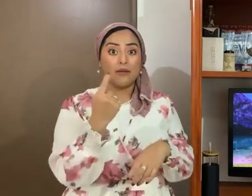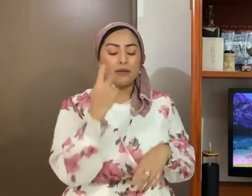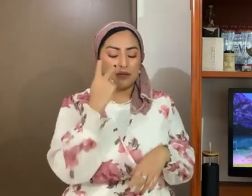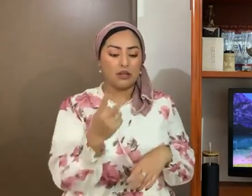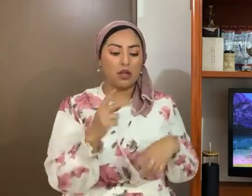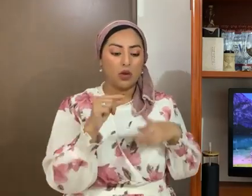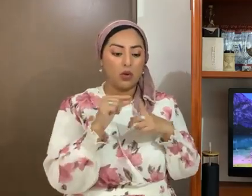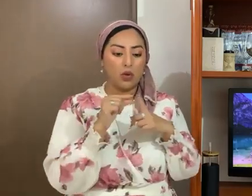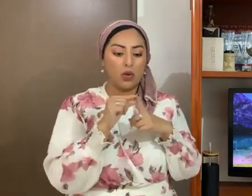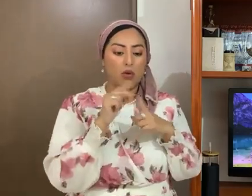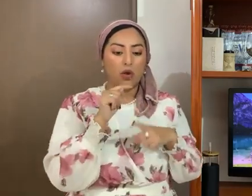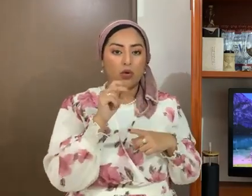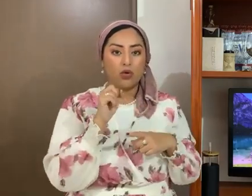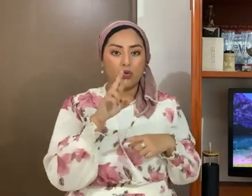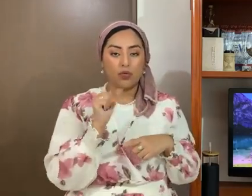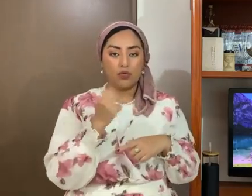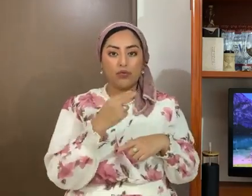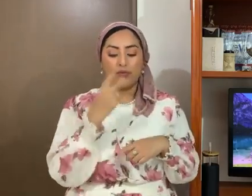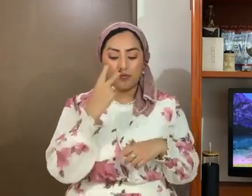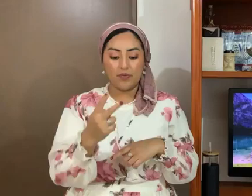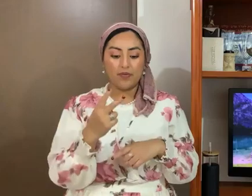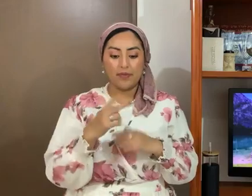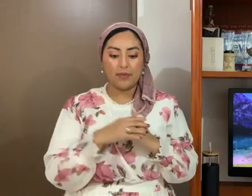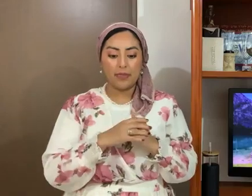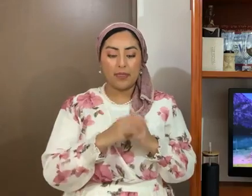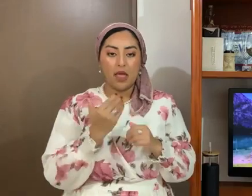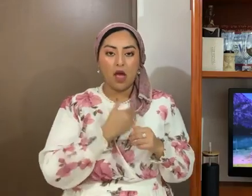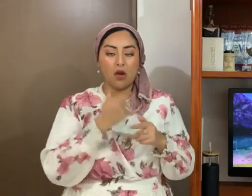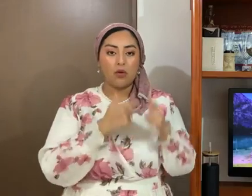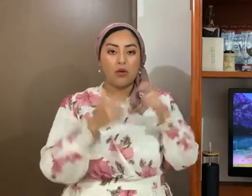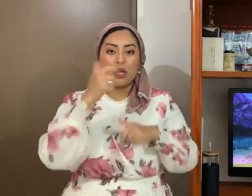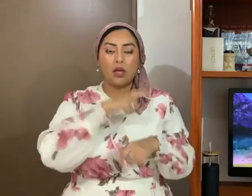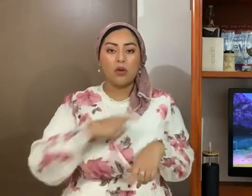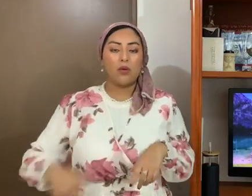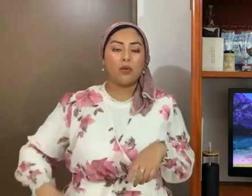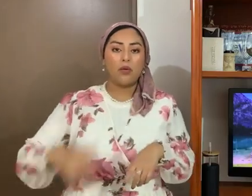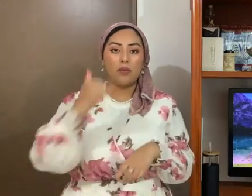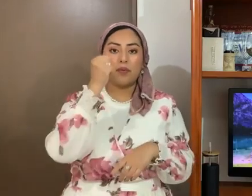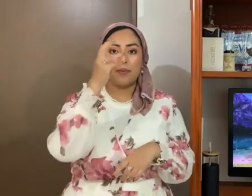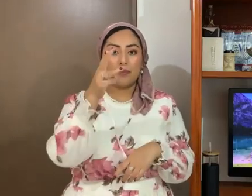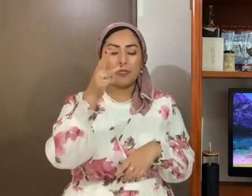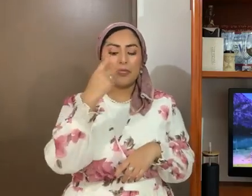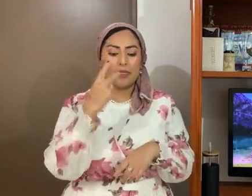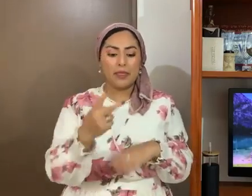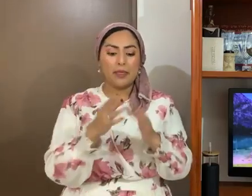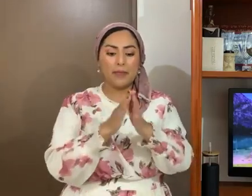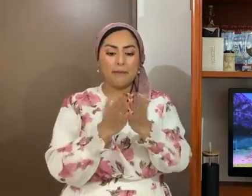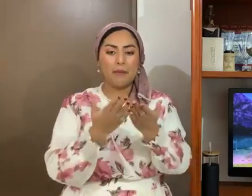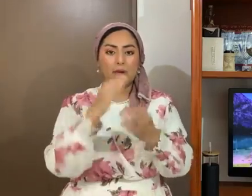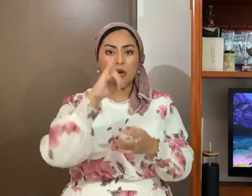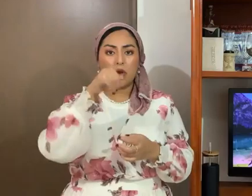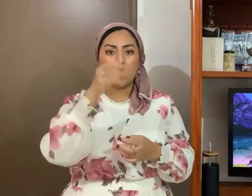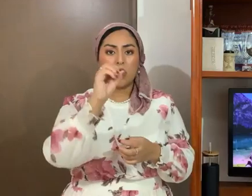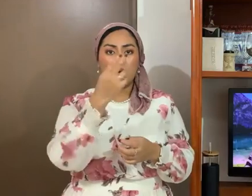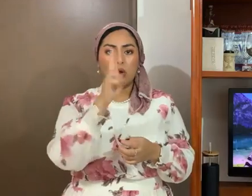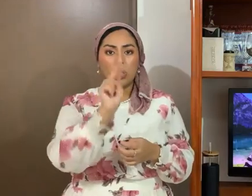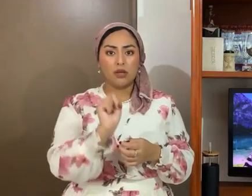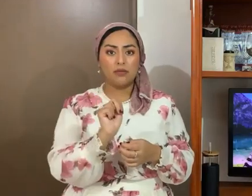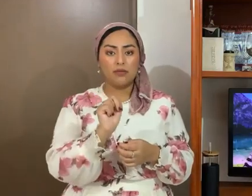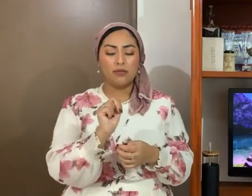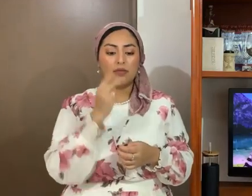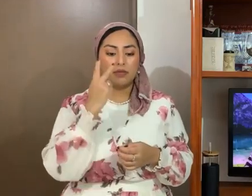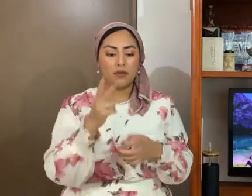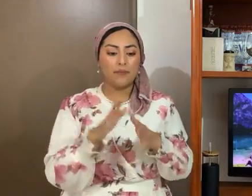en palabras de la Torá viviente, en palabras de nuestro gran Adón Yahshua HaMashiach. Vamos al libro de Juan, el libro